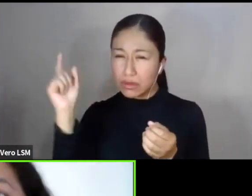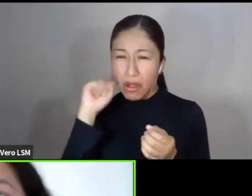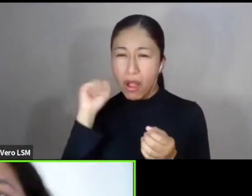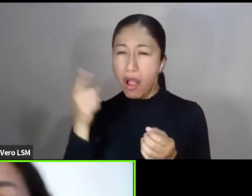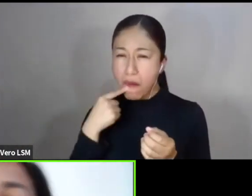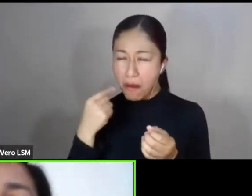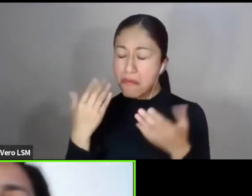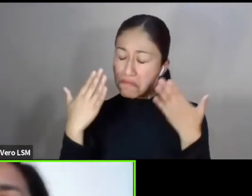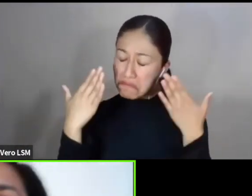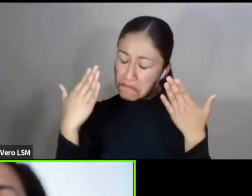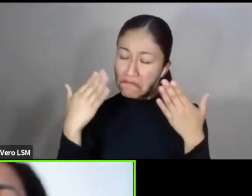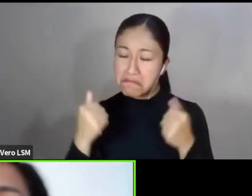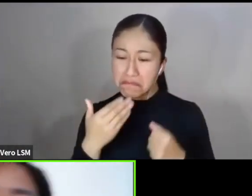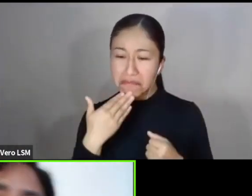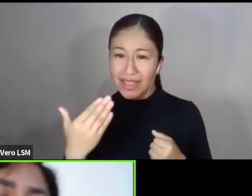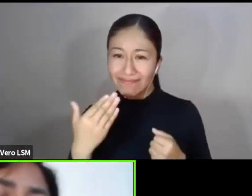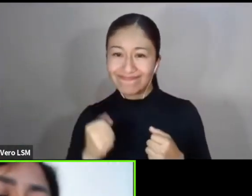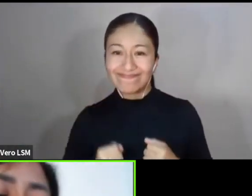de entrar